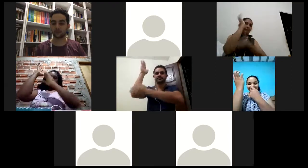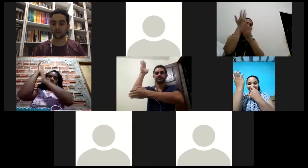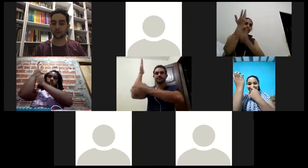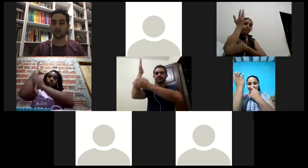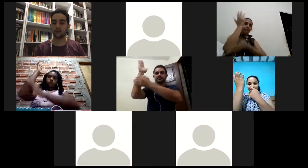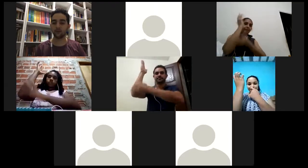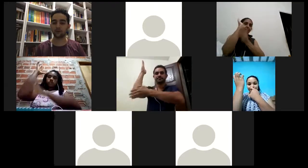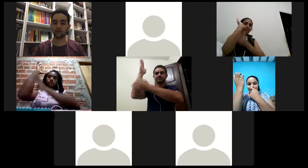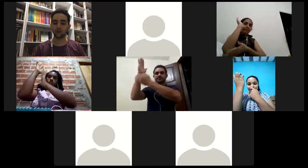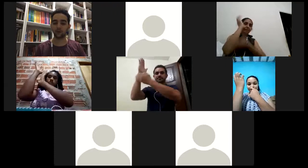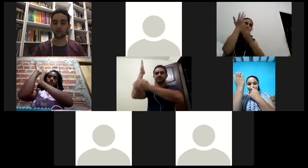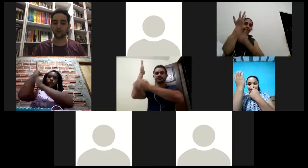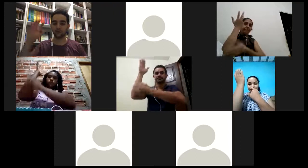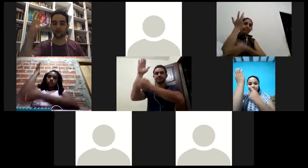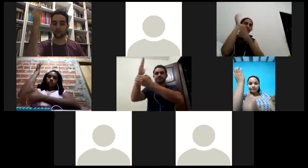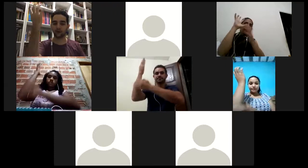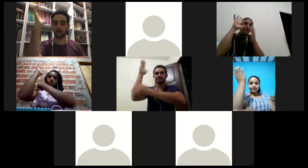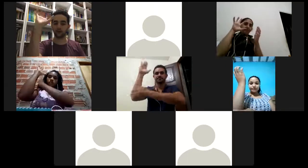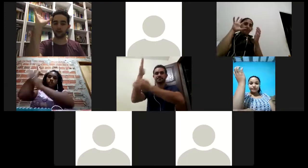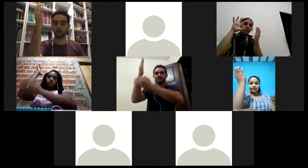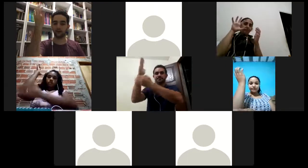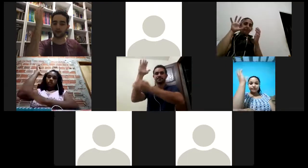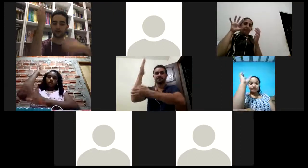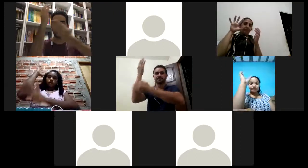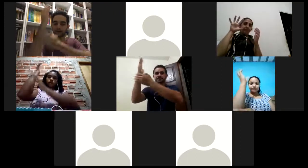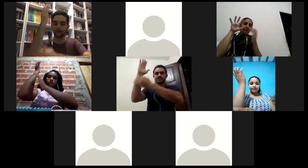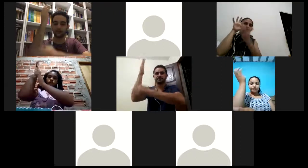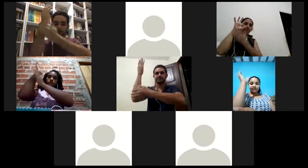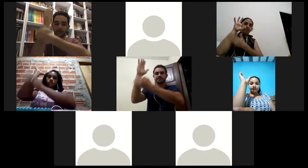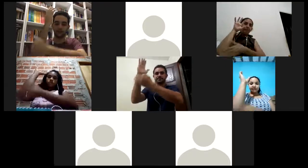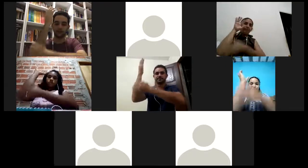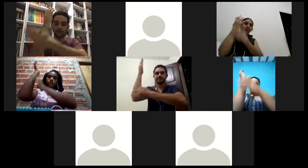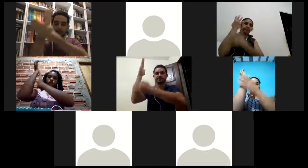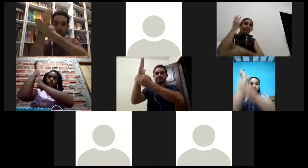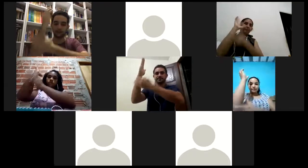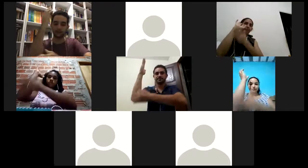Isso, mão erguida, como se fosse a coroa, movimenta a mão e descasca.